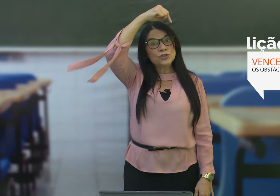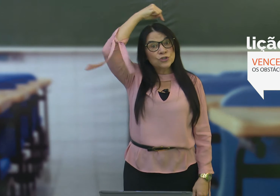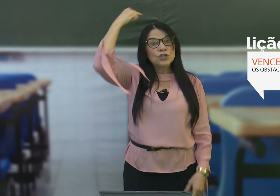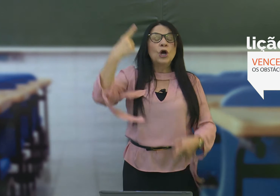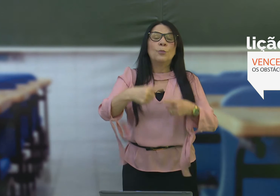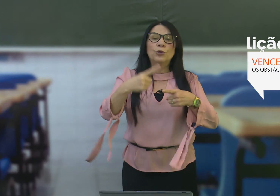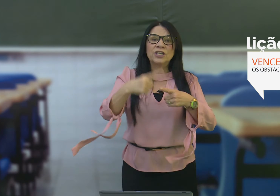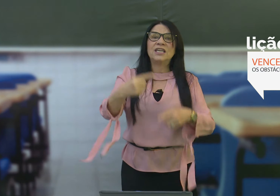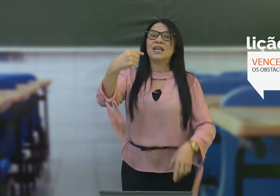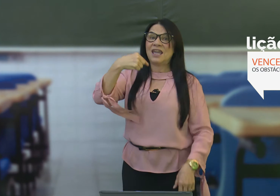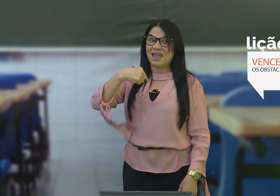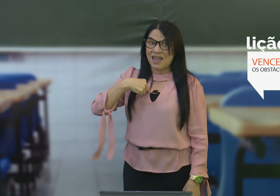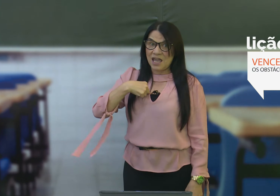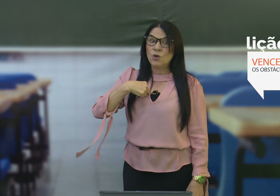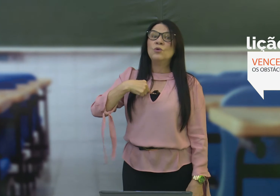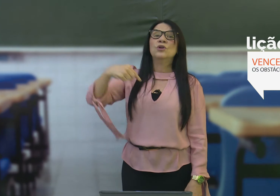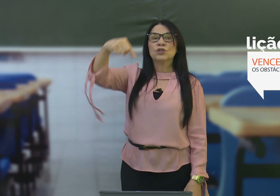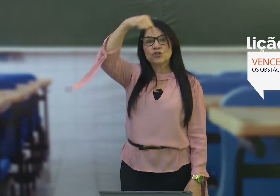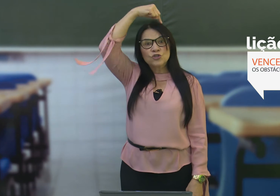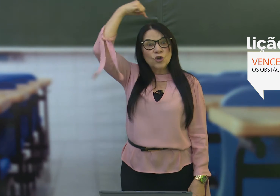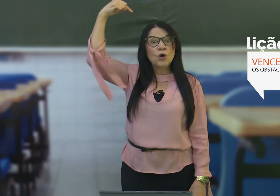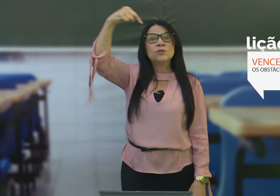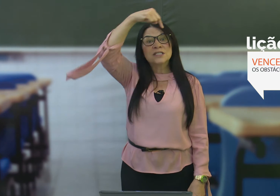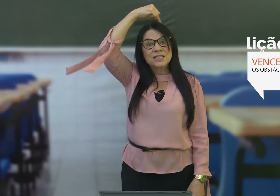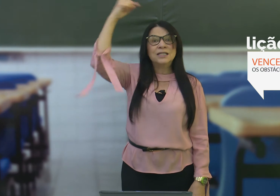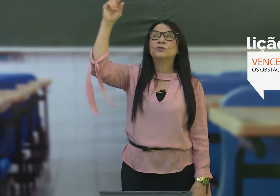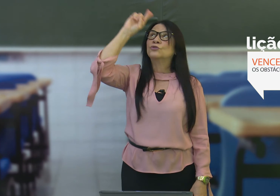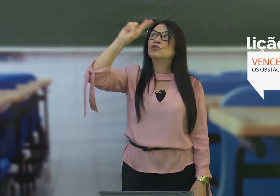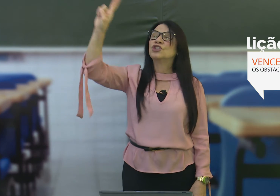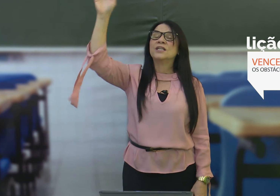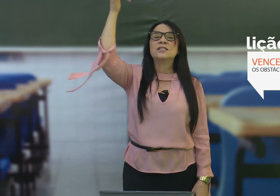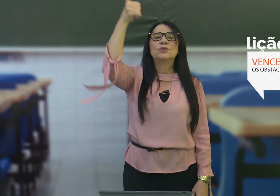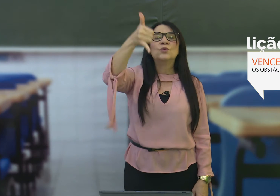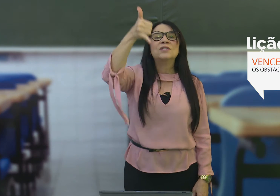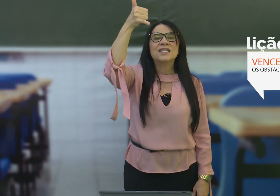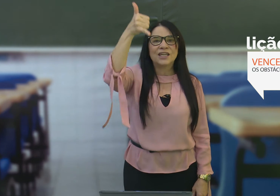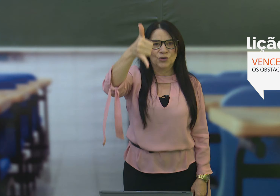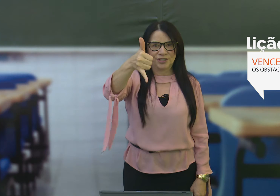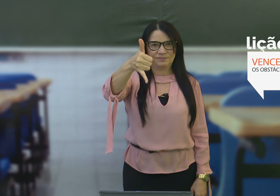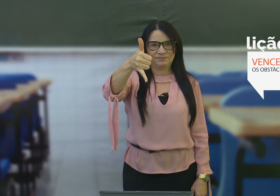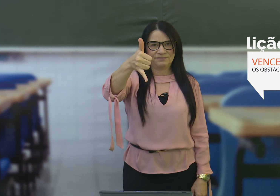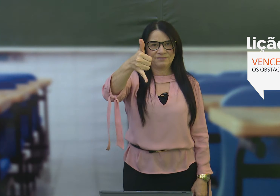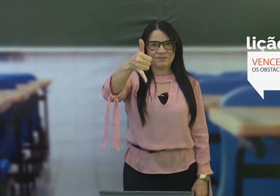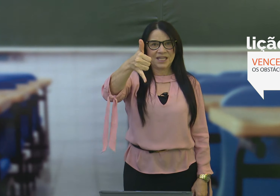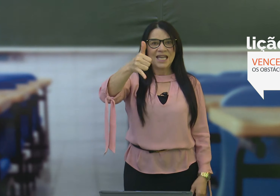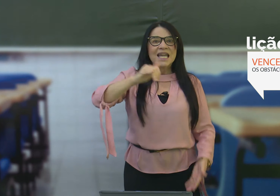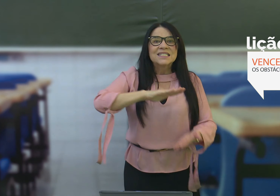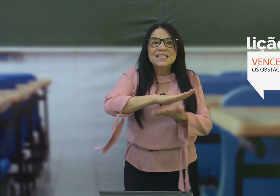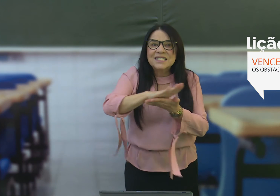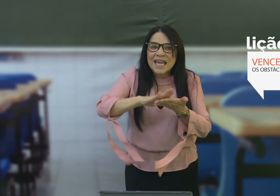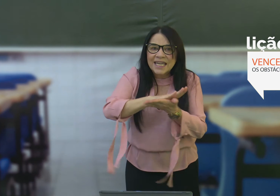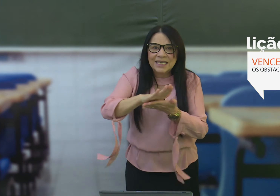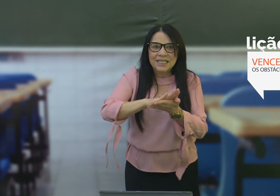santos, porque eu sou santo, diz o Senhor. Sem